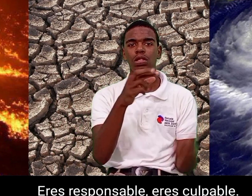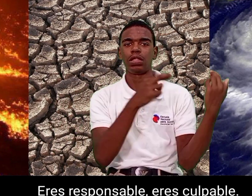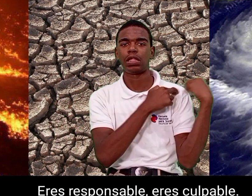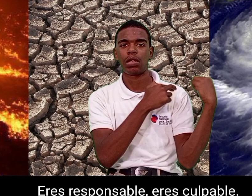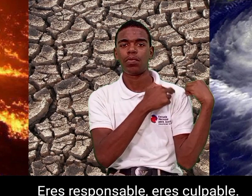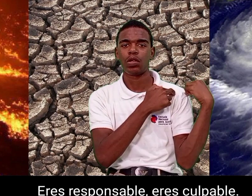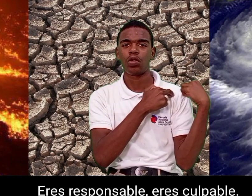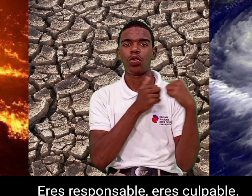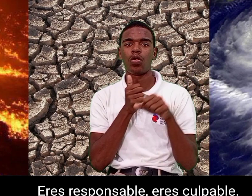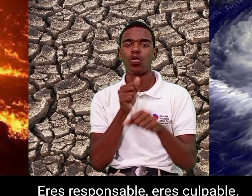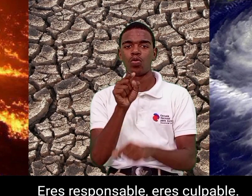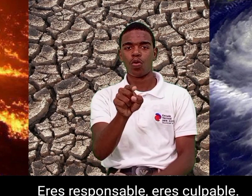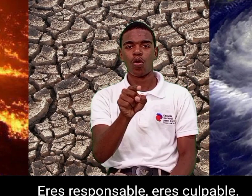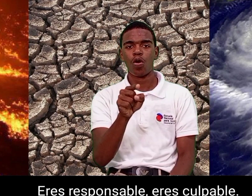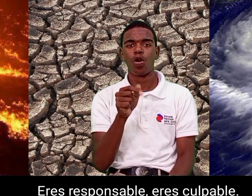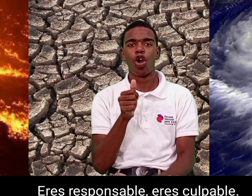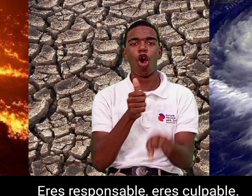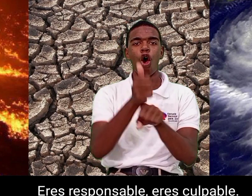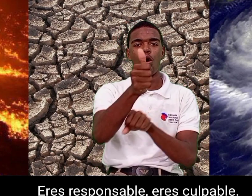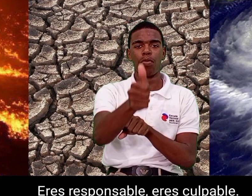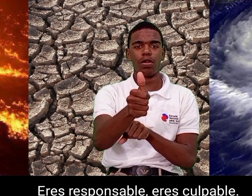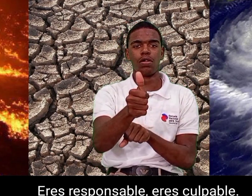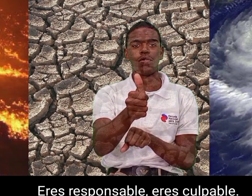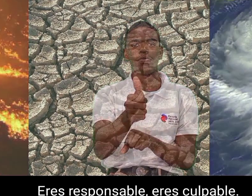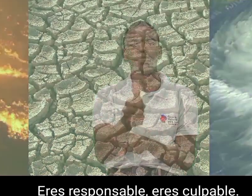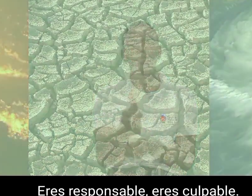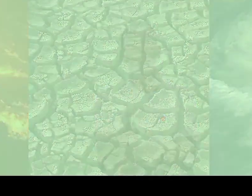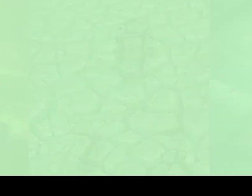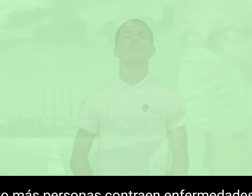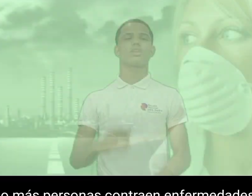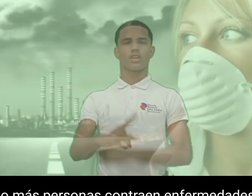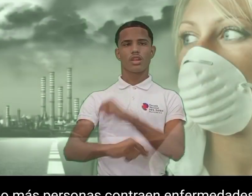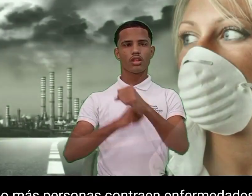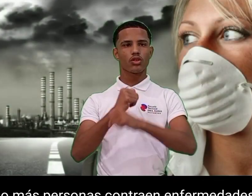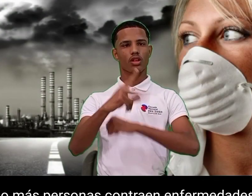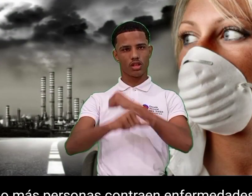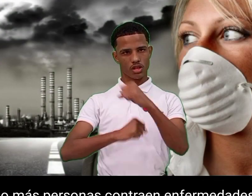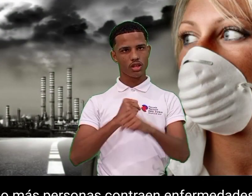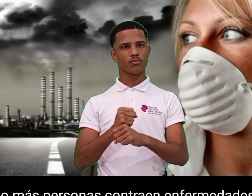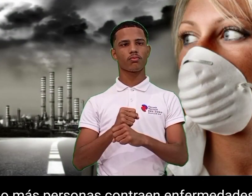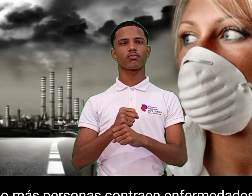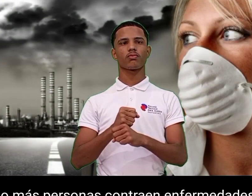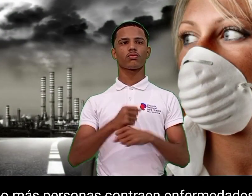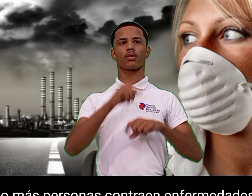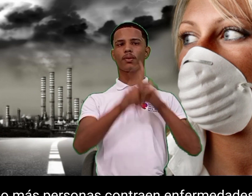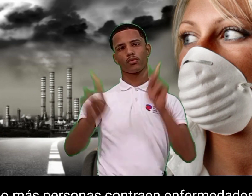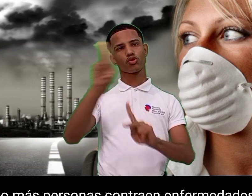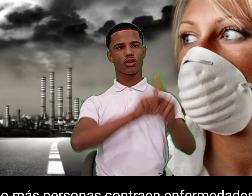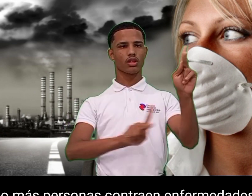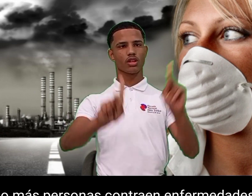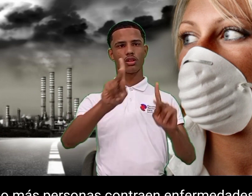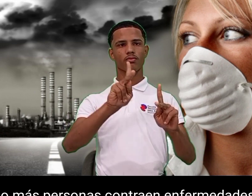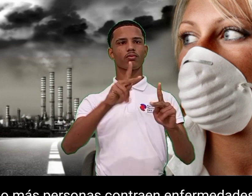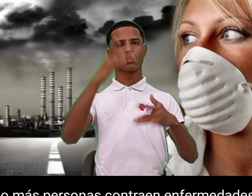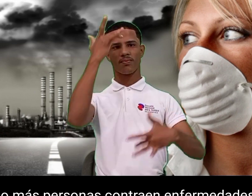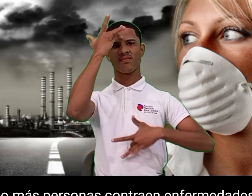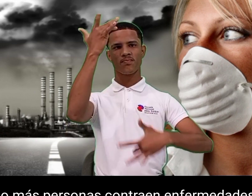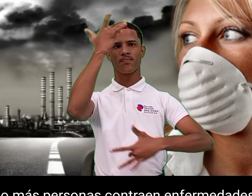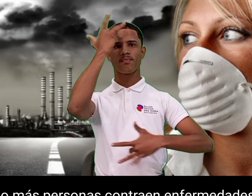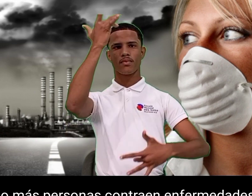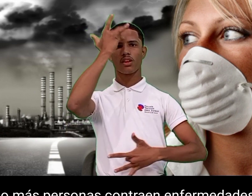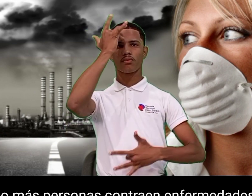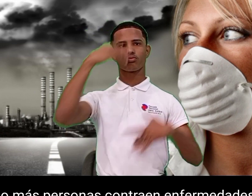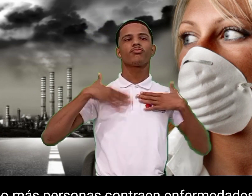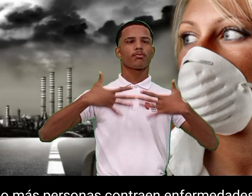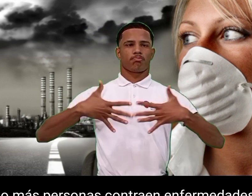eres responsable eres culpable cada año más personas